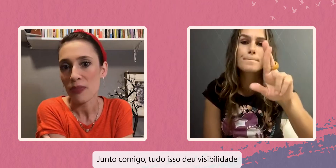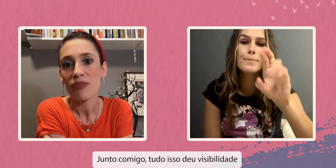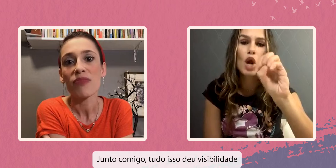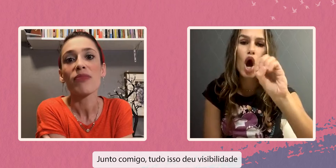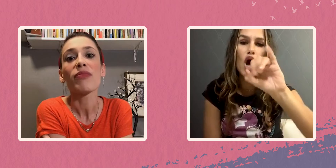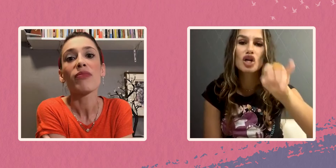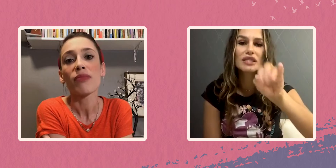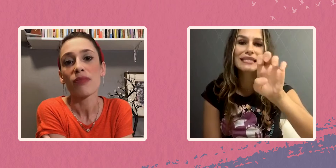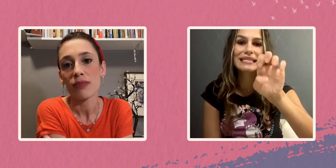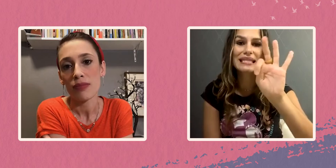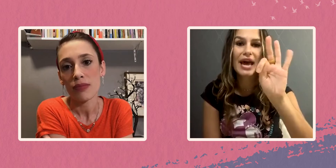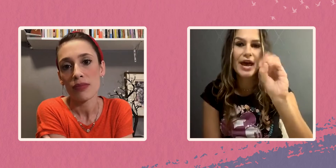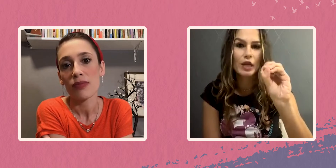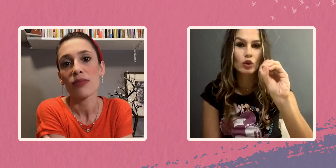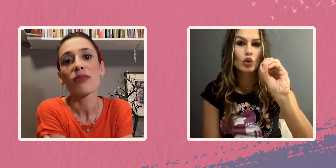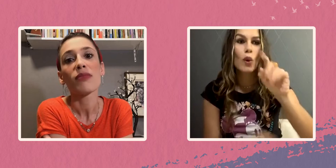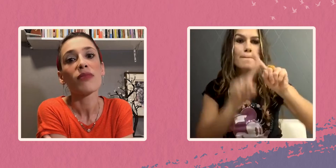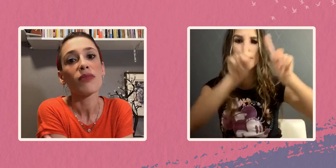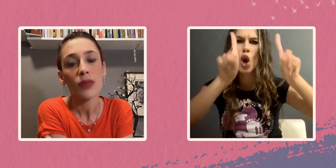visibilidade.